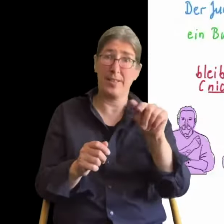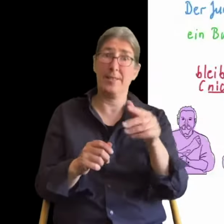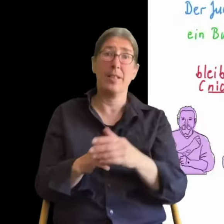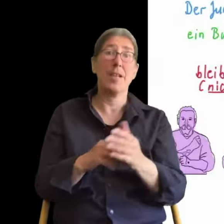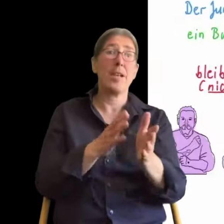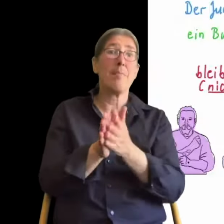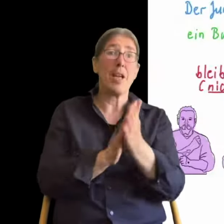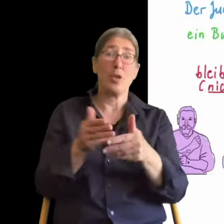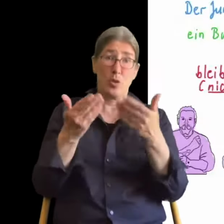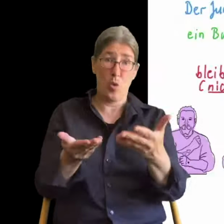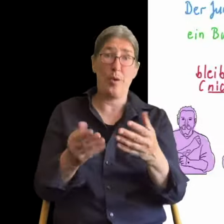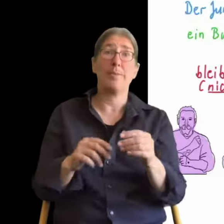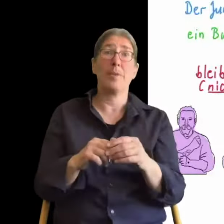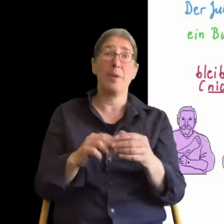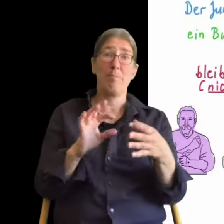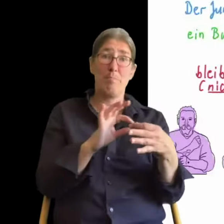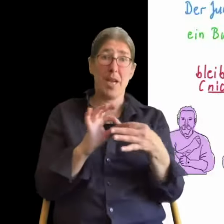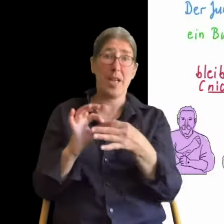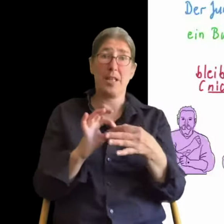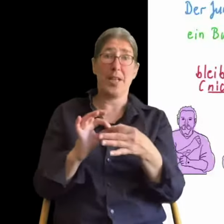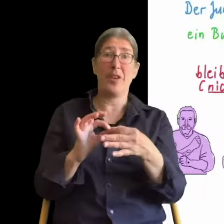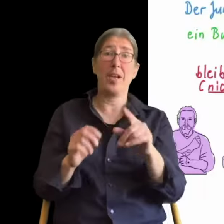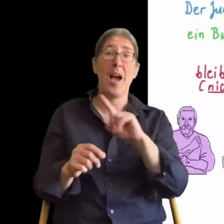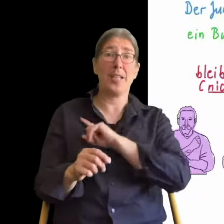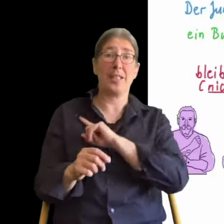dekliniert. Die Gebärde dazu geht so.